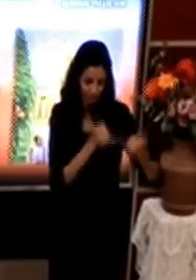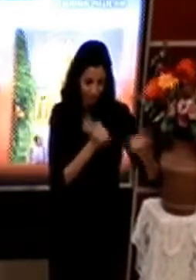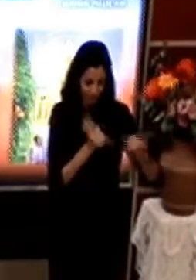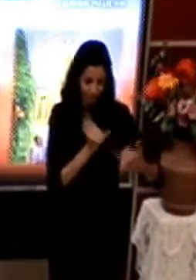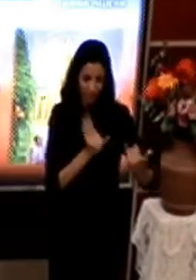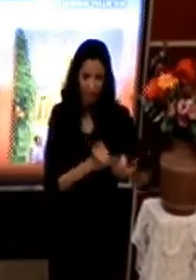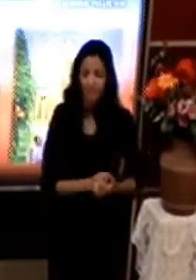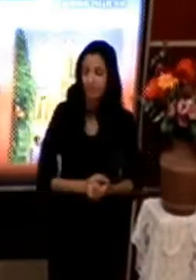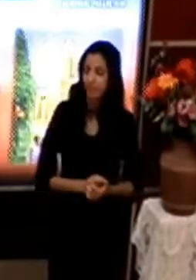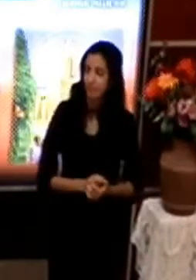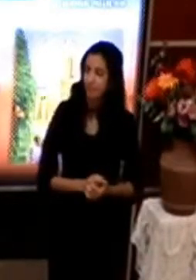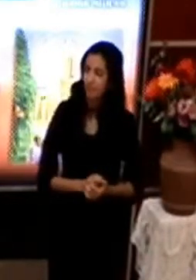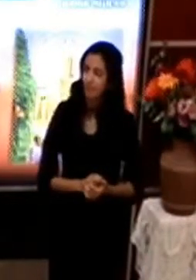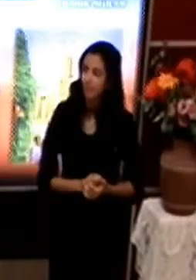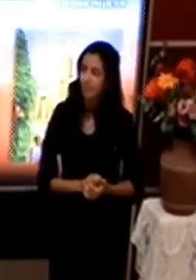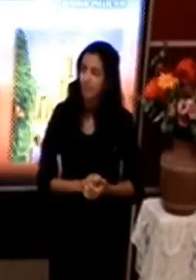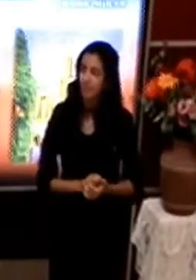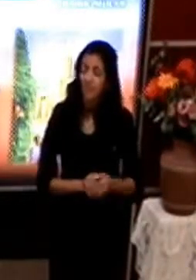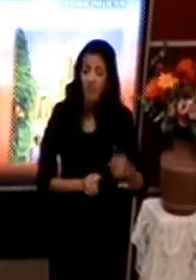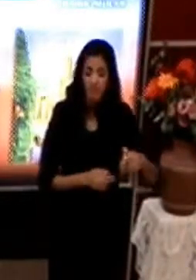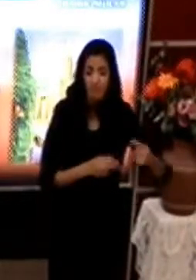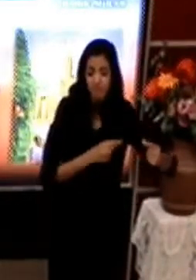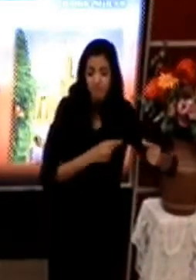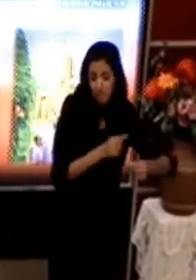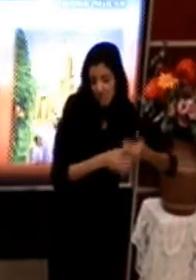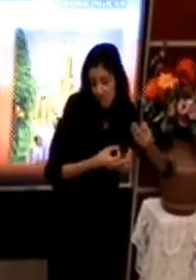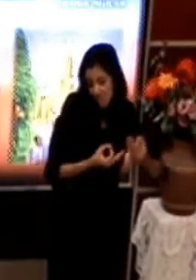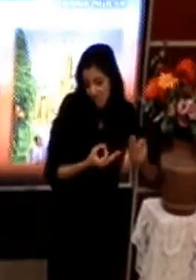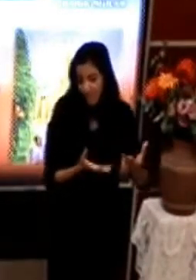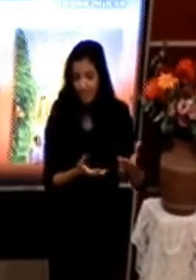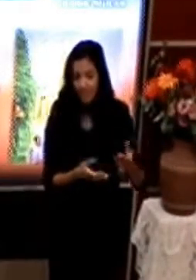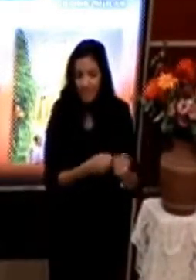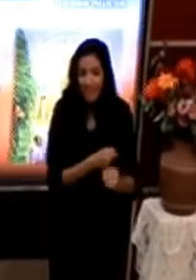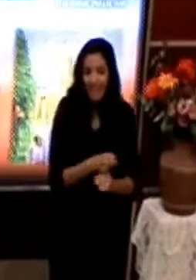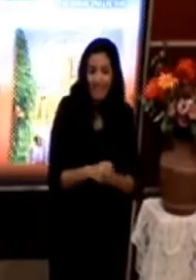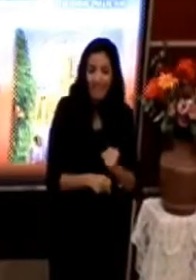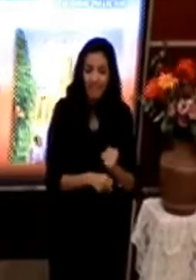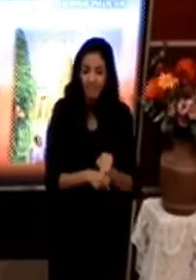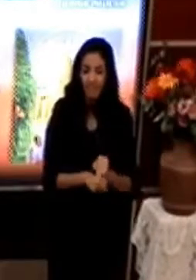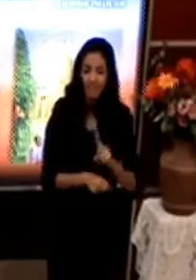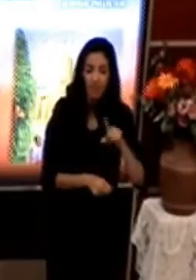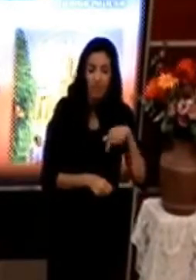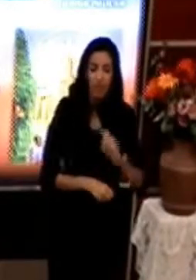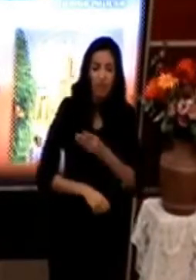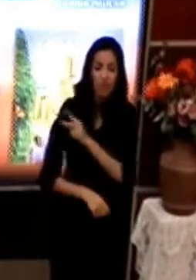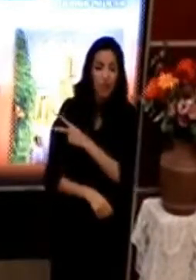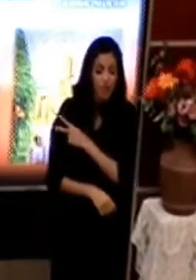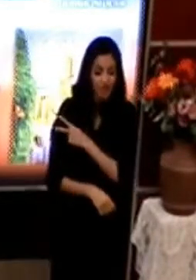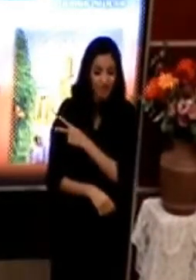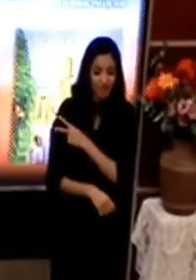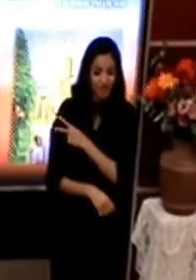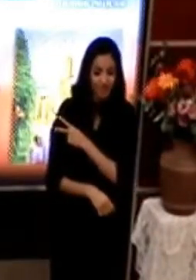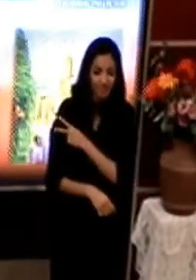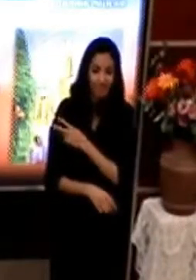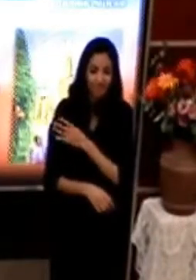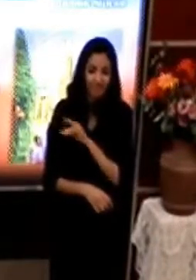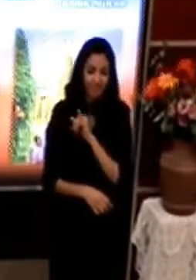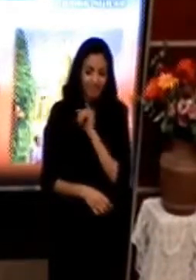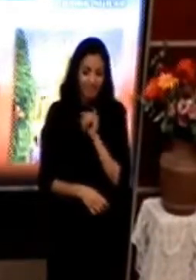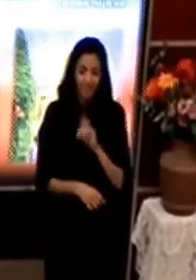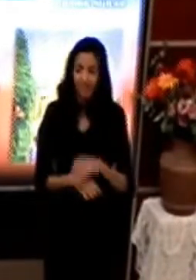Y bueno, y ahí fue bien. Todo iba bien hasta que de nuevo otro jefe me dice,